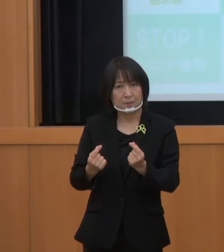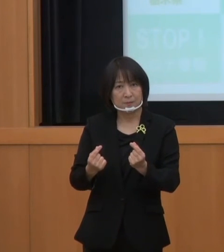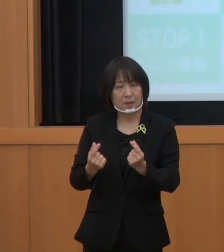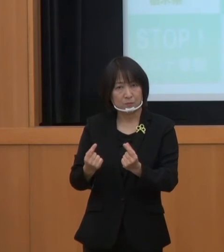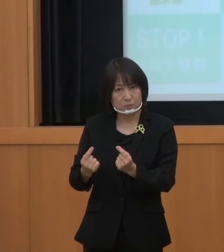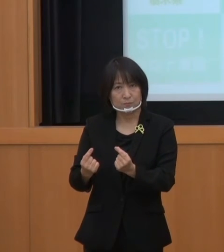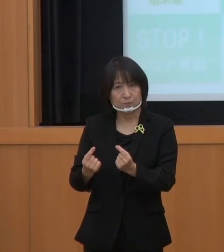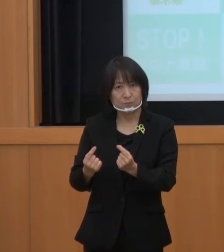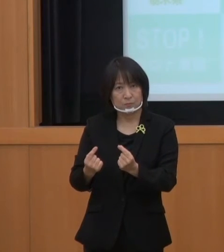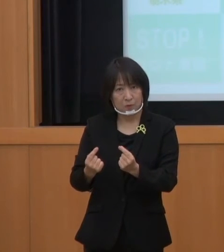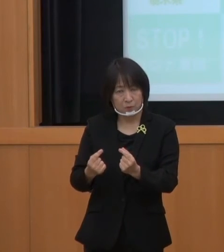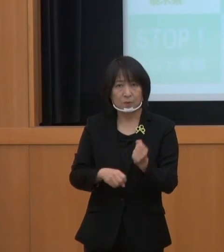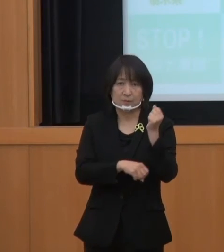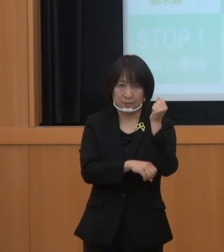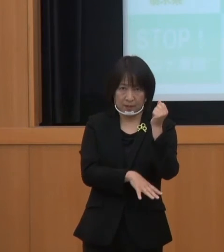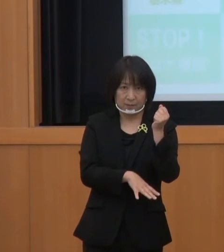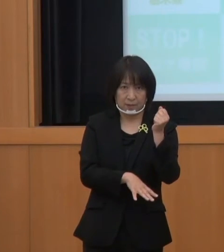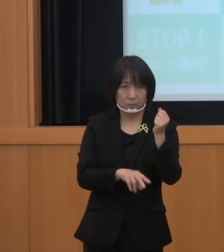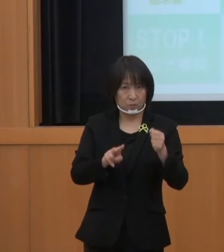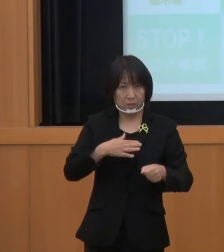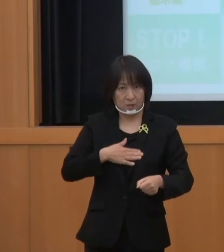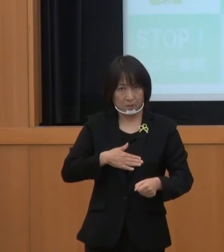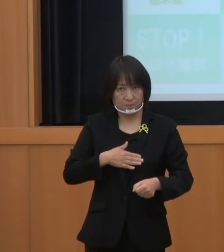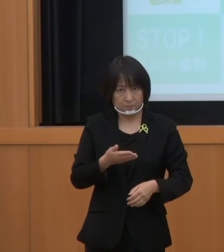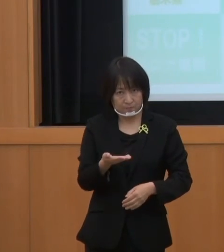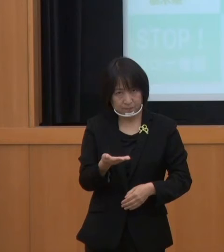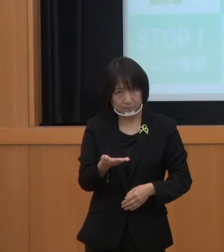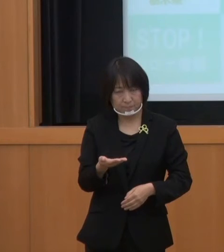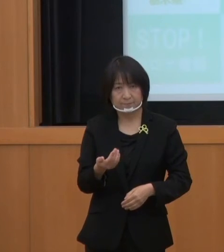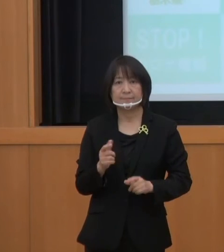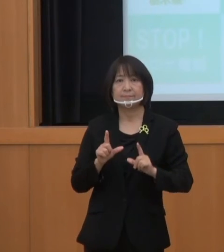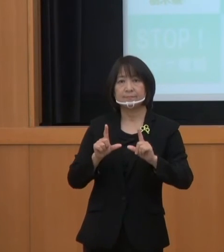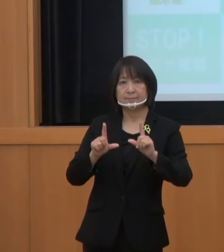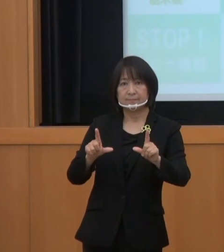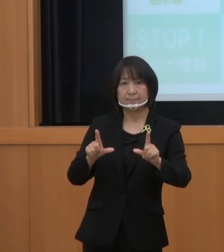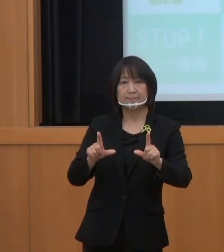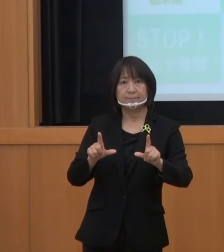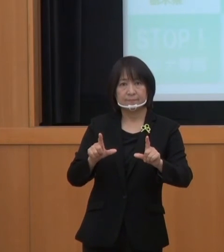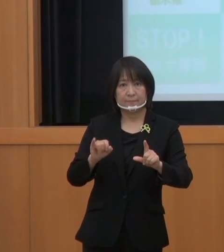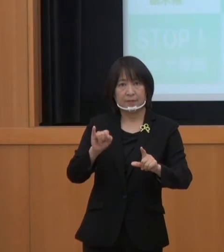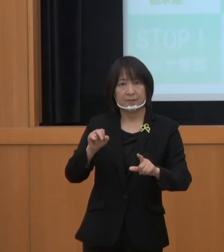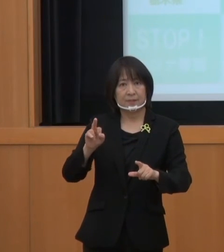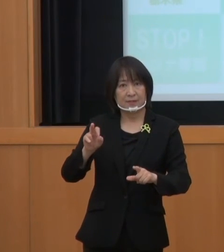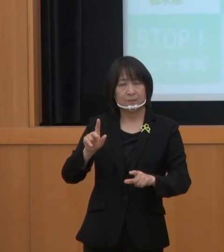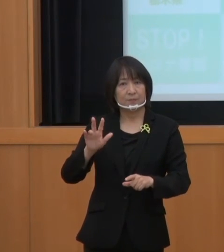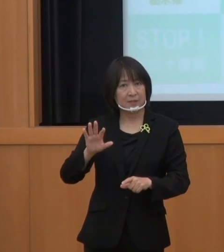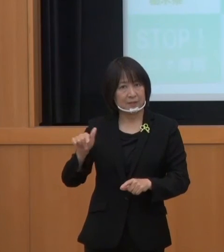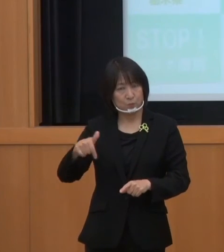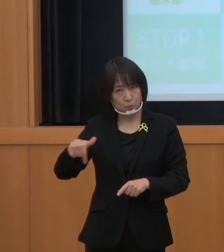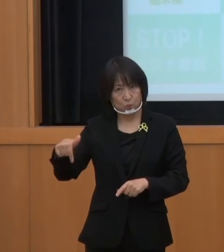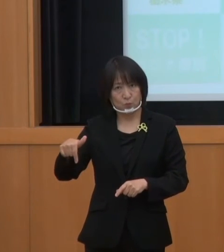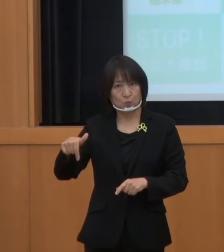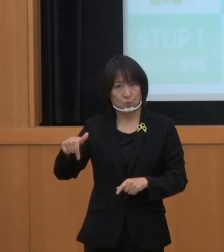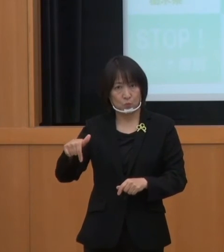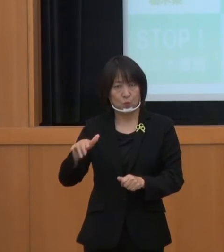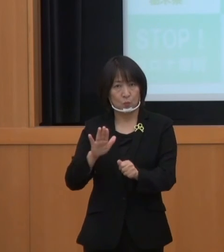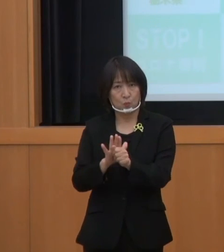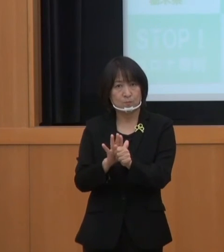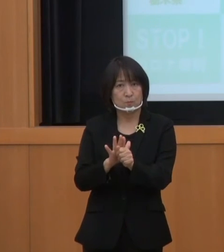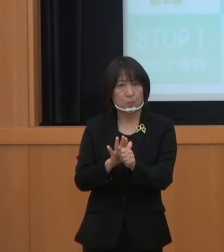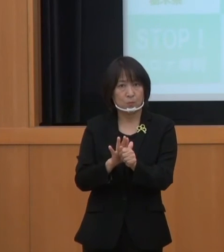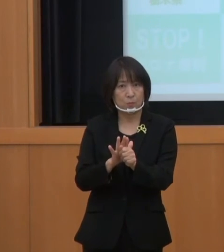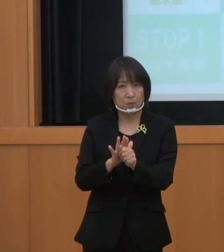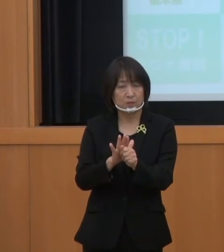というふうな理解でよろしいでしょうか。 インセンティブを導入するにあたっても優先していくということになります